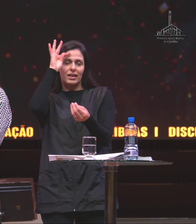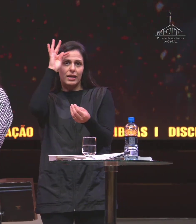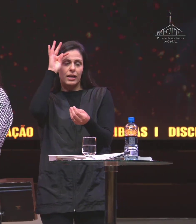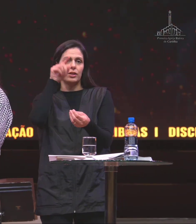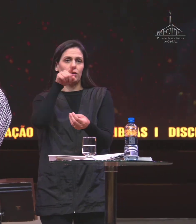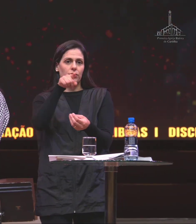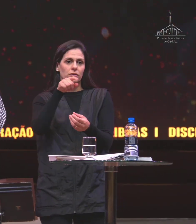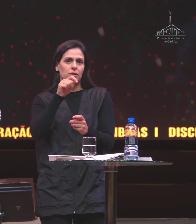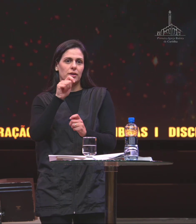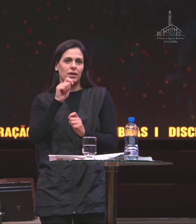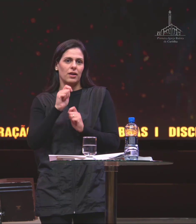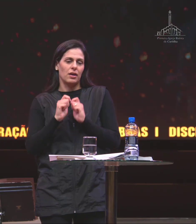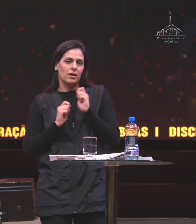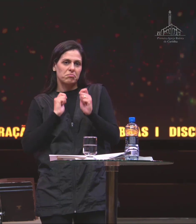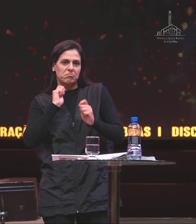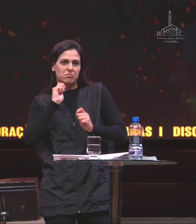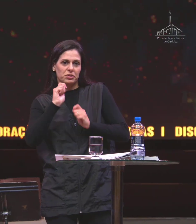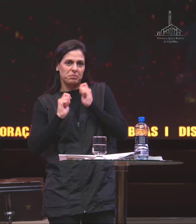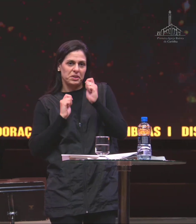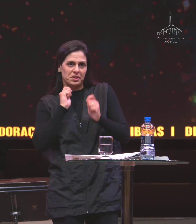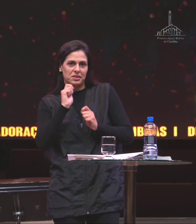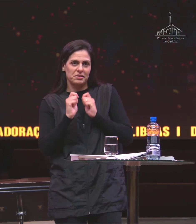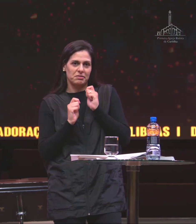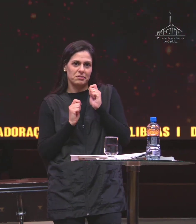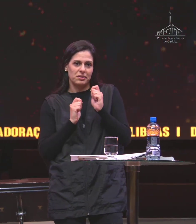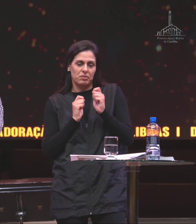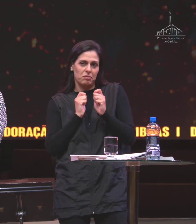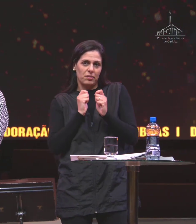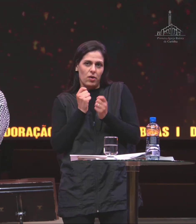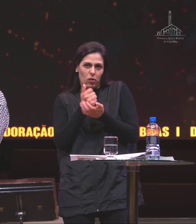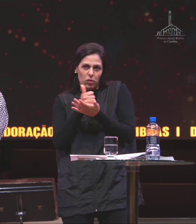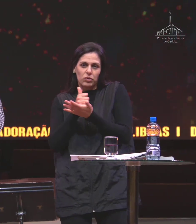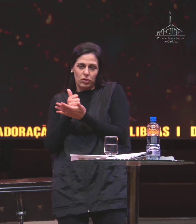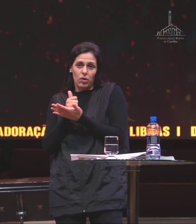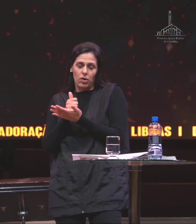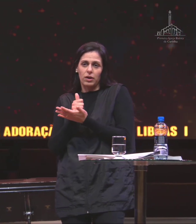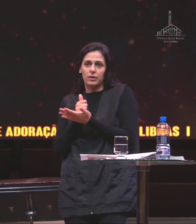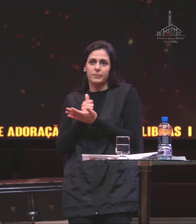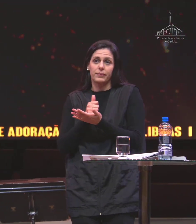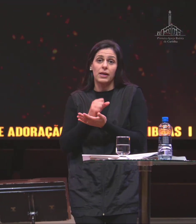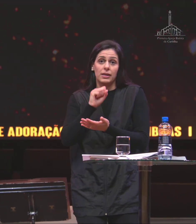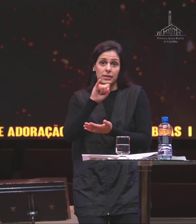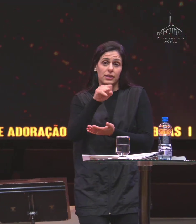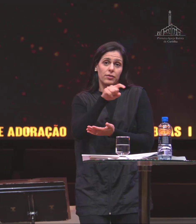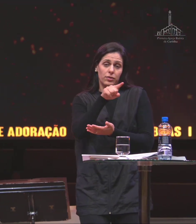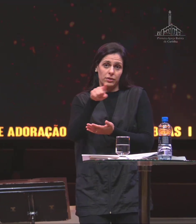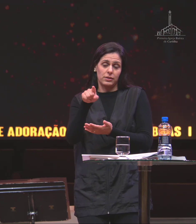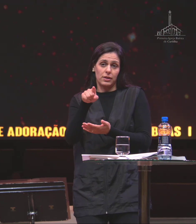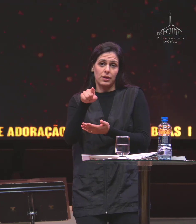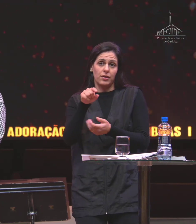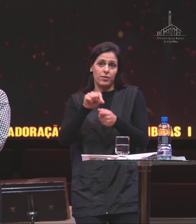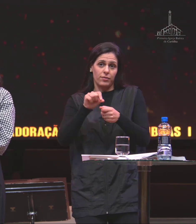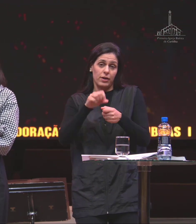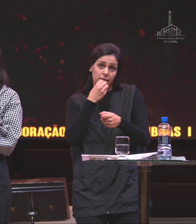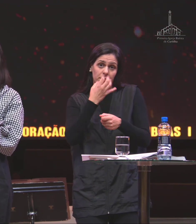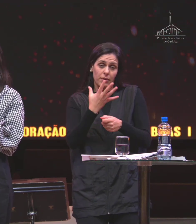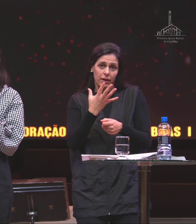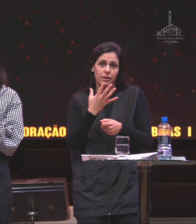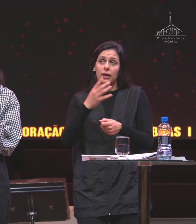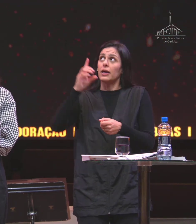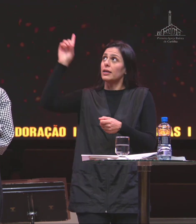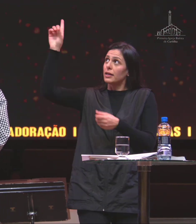que Deus mudou isso na minha vida. Porque o Espírito Santo começou a me mostrar como eu estava errada, né? Como eu queria a aprovação